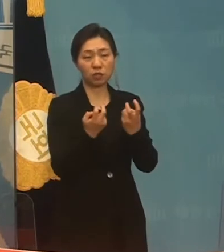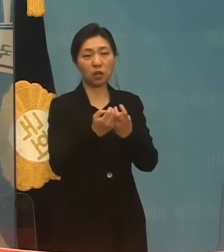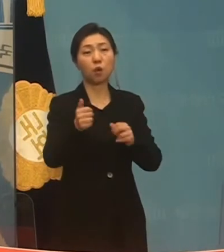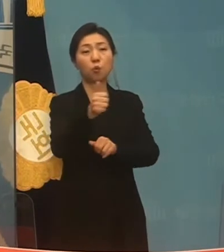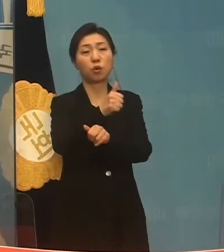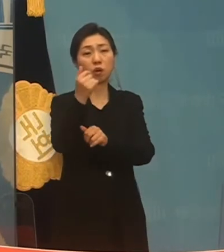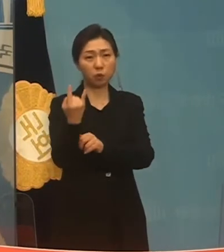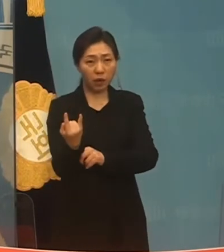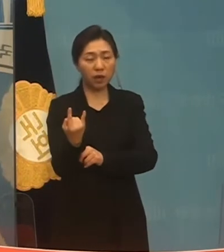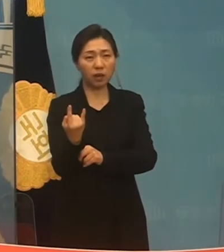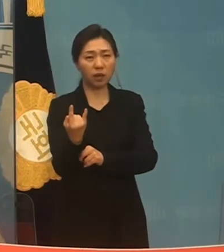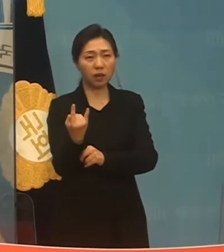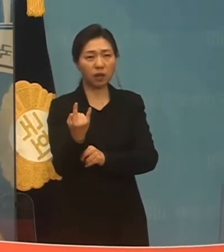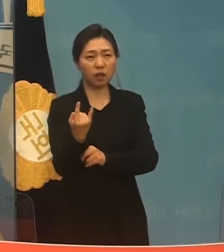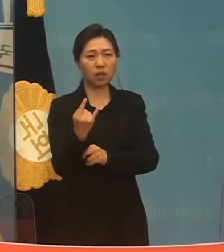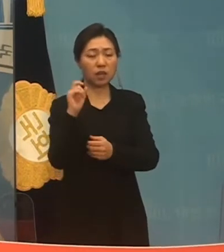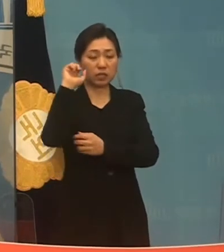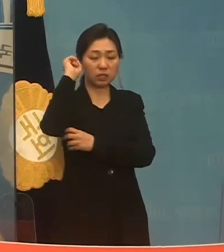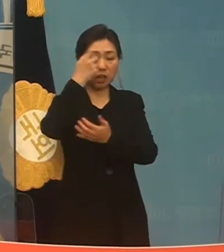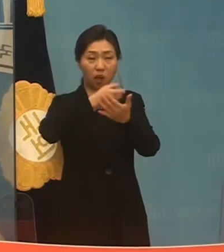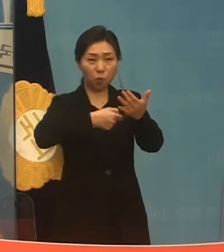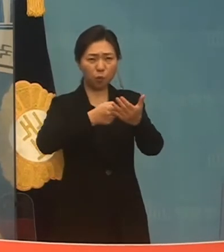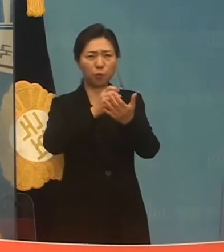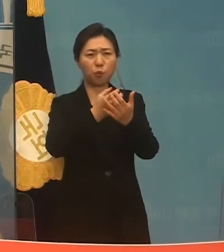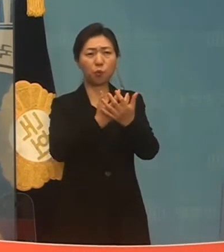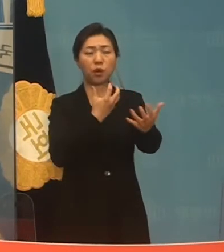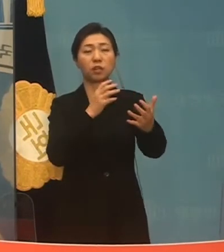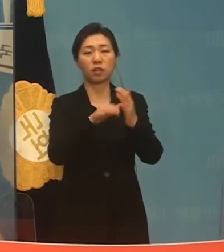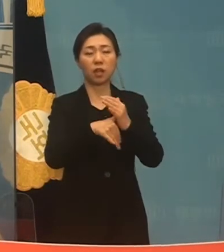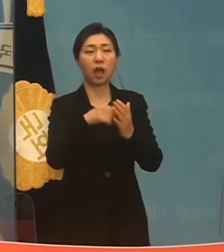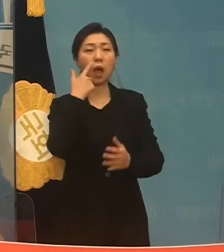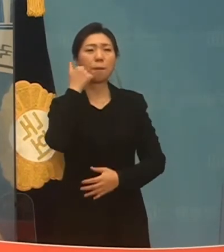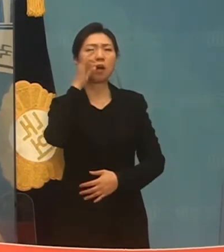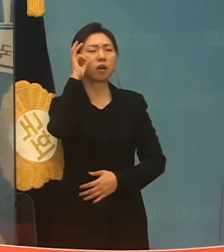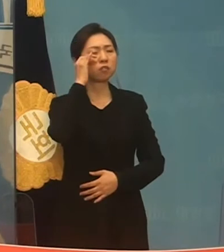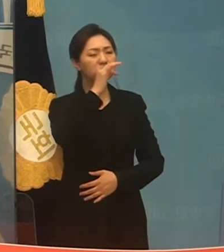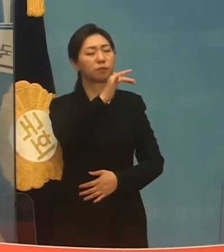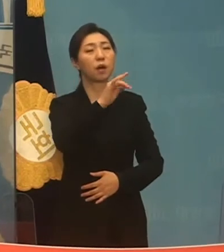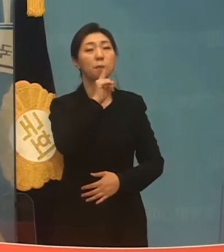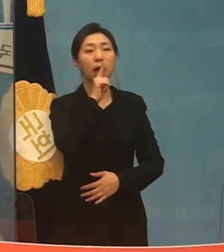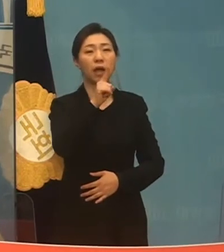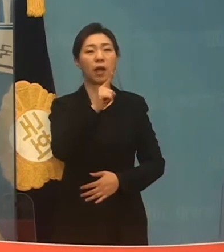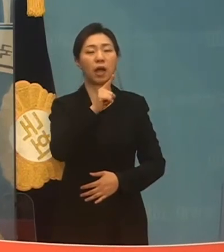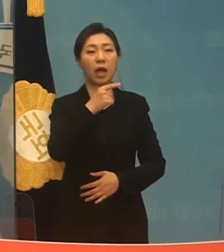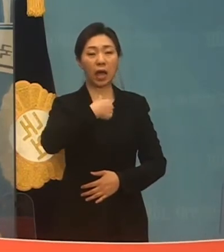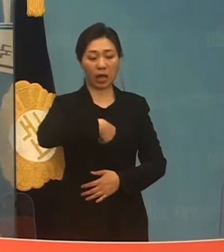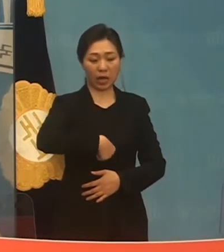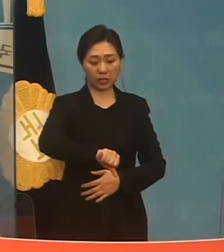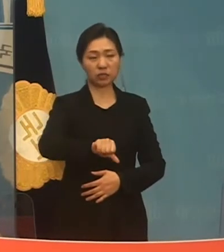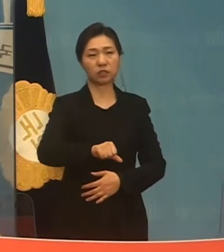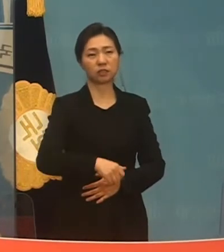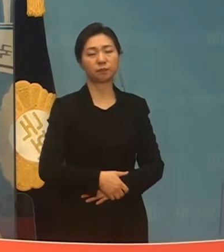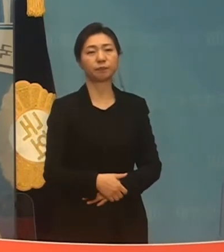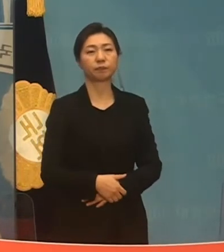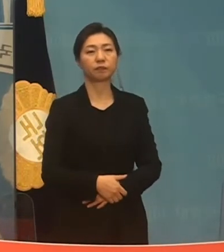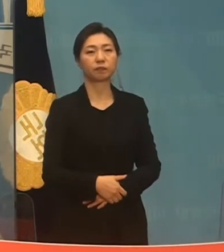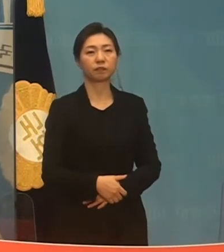보고 싶어요 라는 말을 입에 담고 내뱉지 못한 초등학교 4학년의 아들.